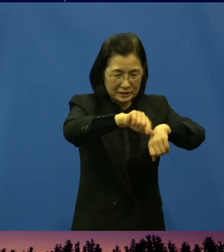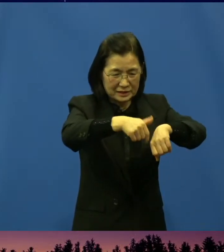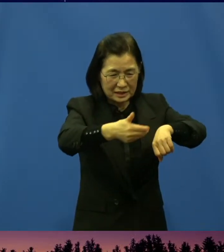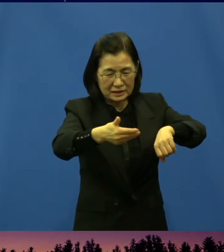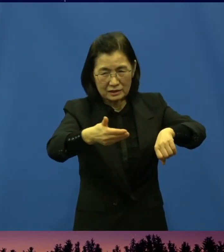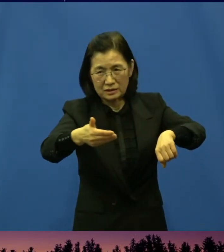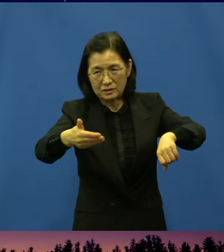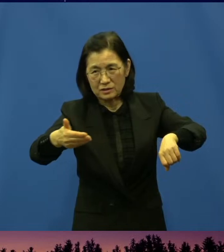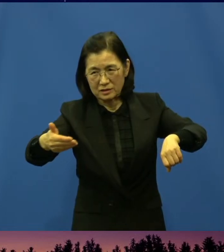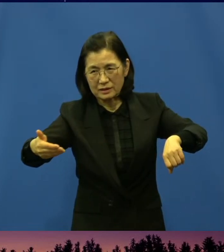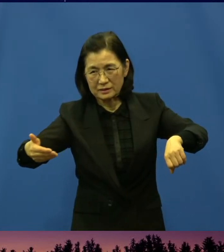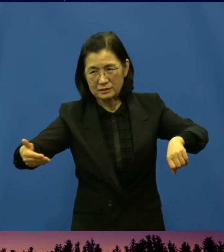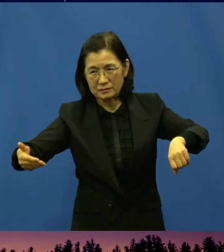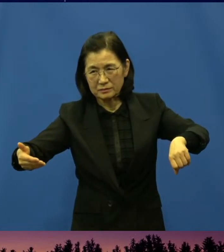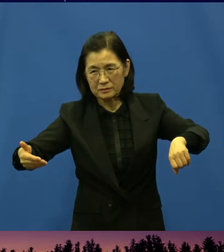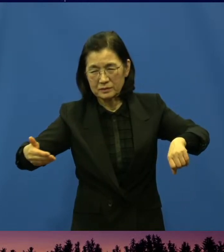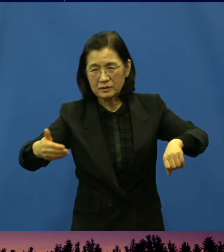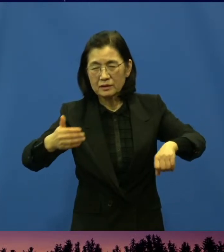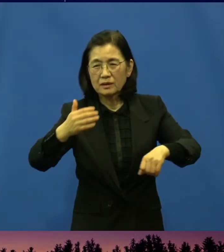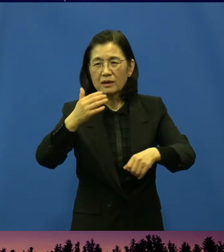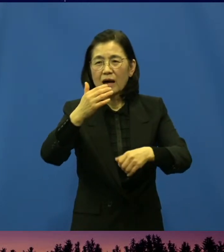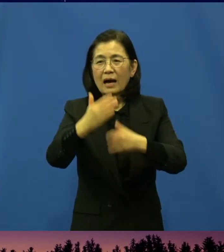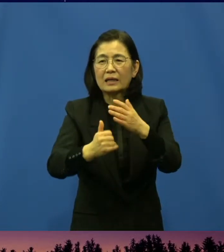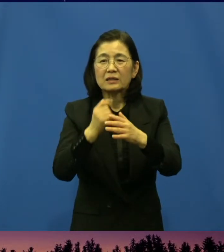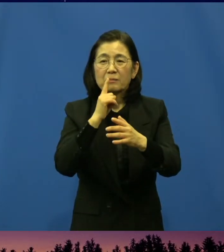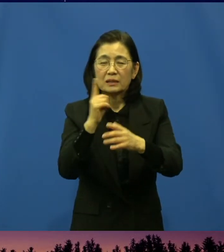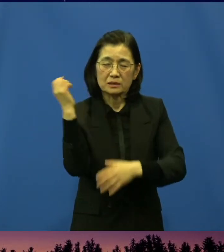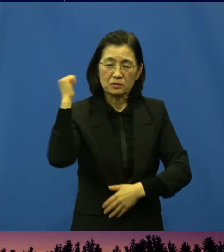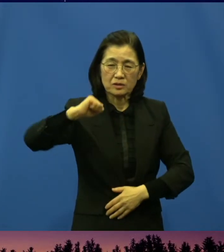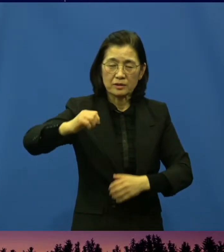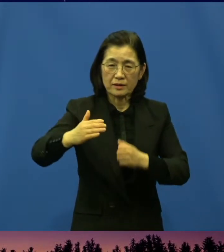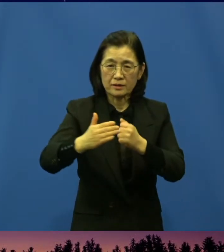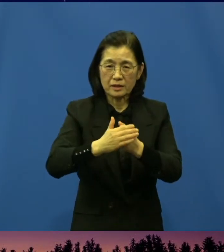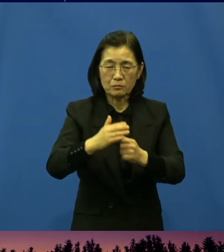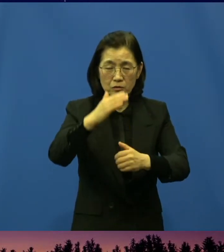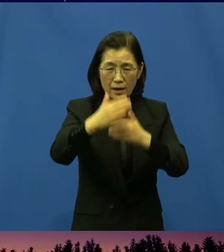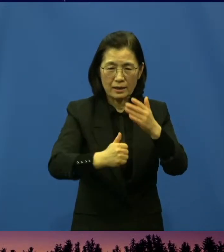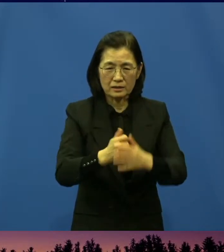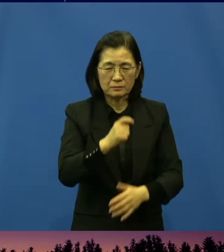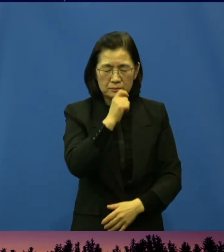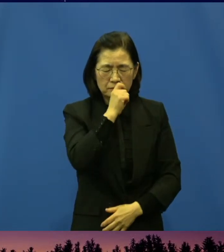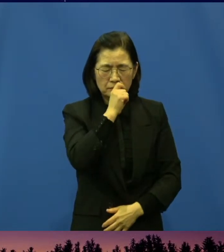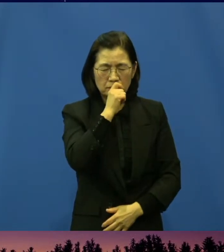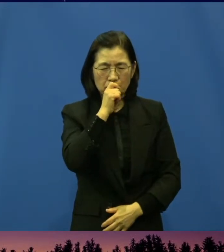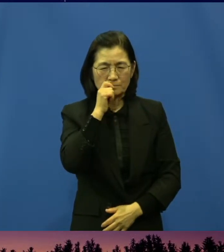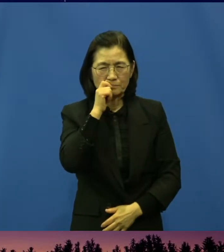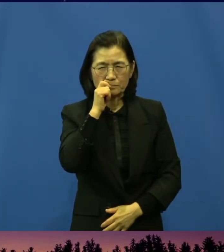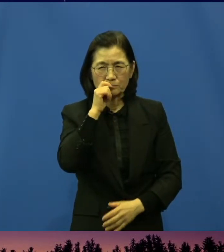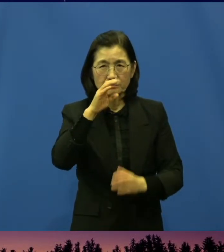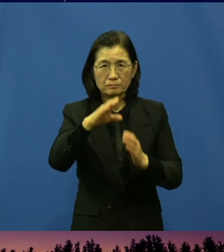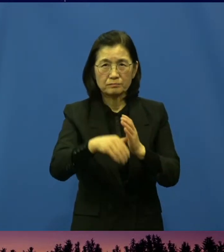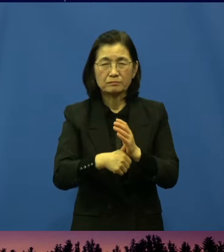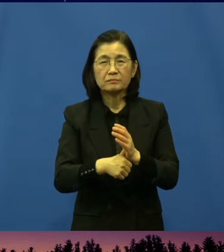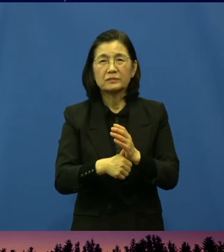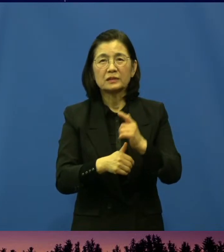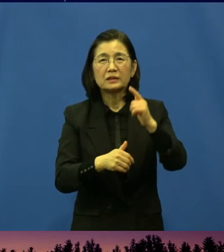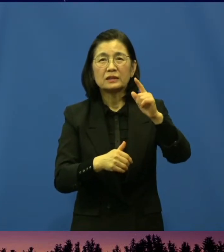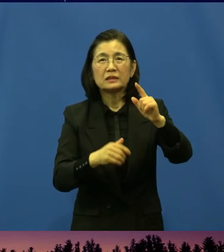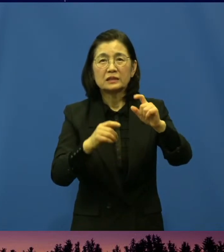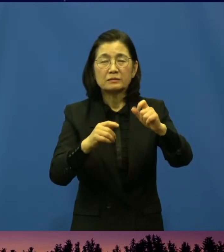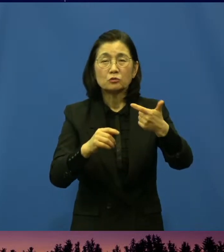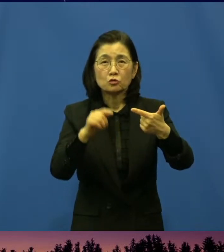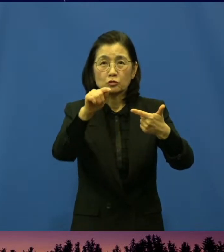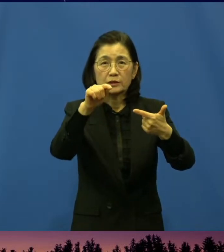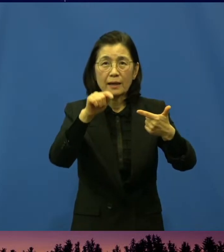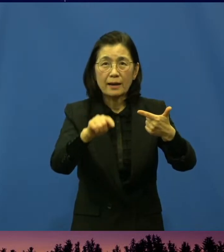하나님이 말씀하지 않아요. 근데 16장 16절이 마지막 절이에요. 16장의 마지막 절이에요.